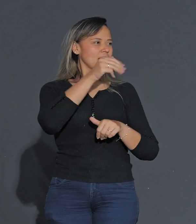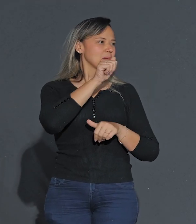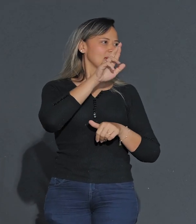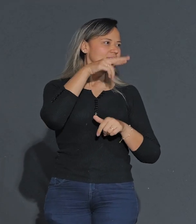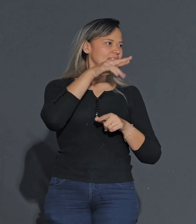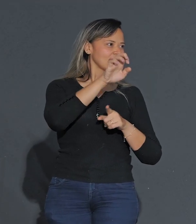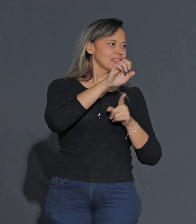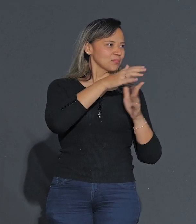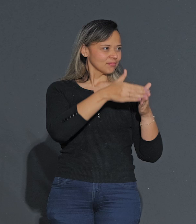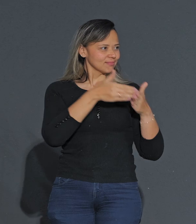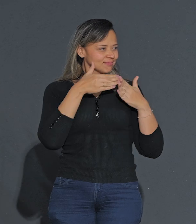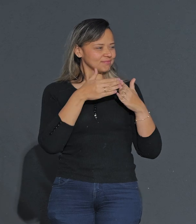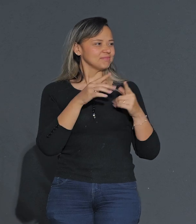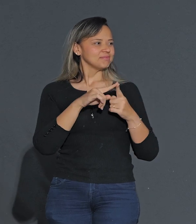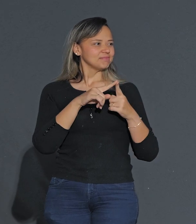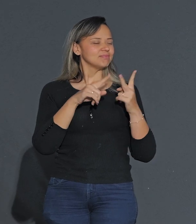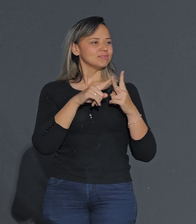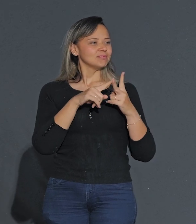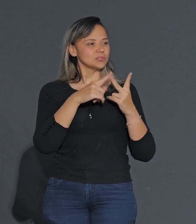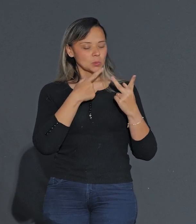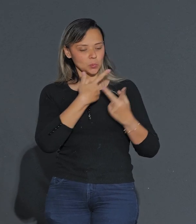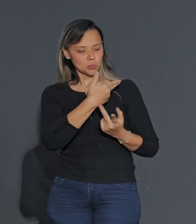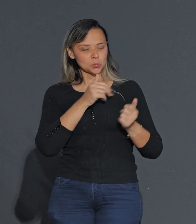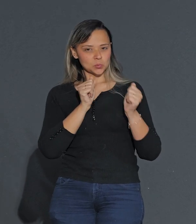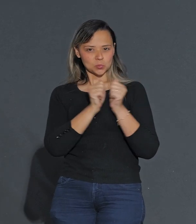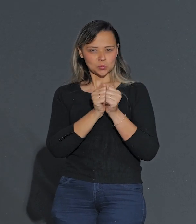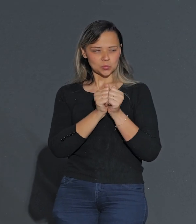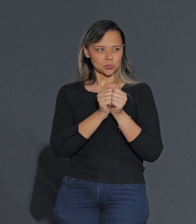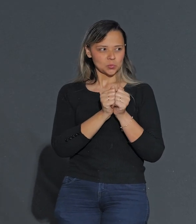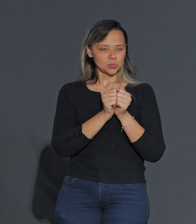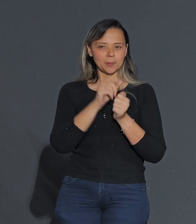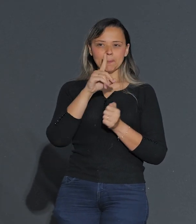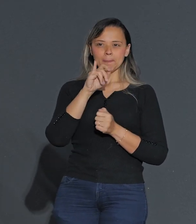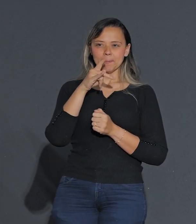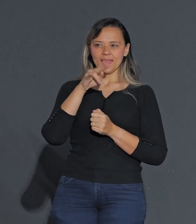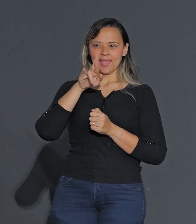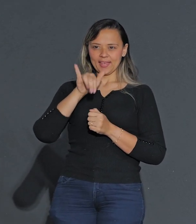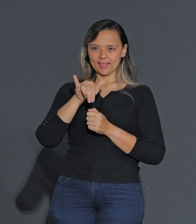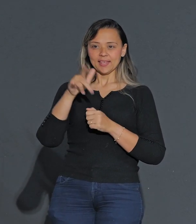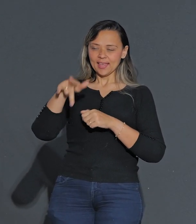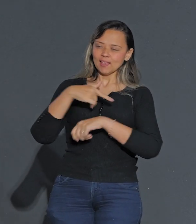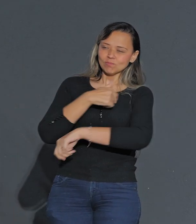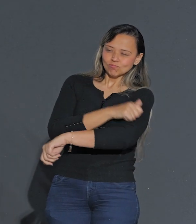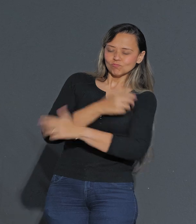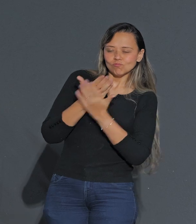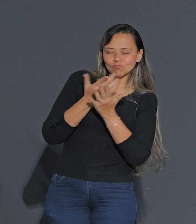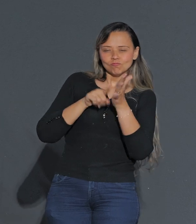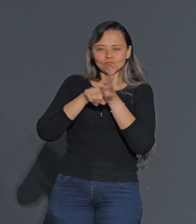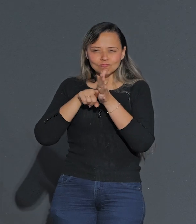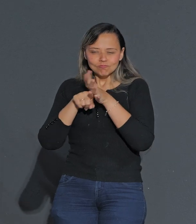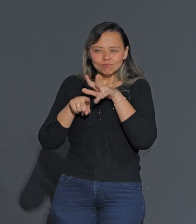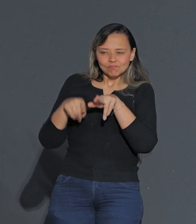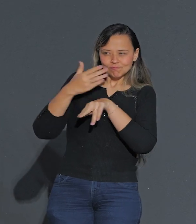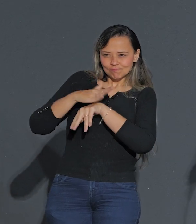Marineide, por gentileza. Vamos tocar um dueto do Pierre Desbois. É um estudo, um método de estudo de duetos